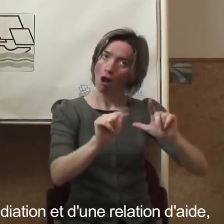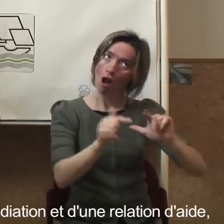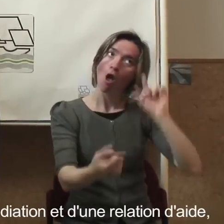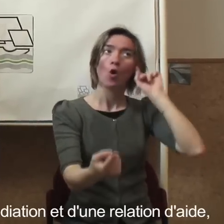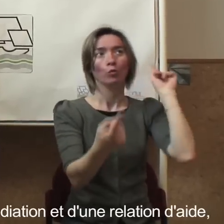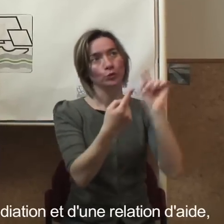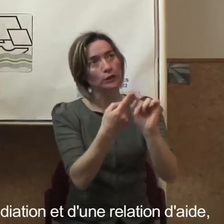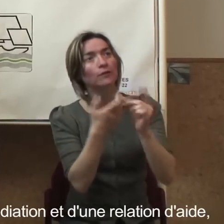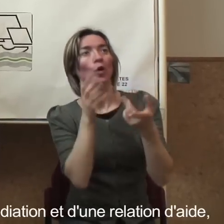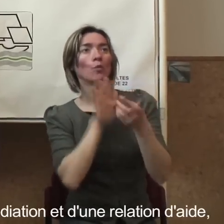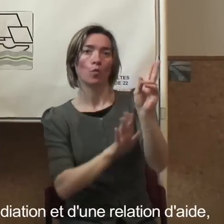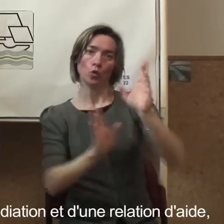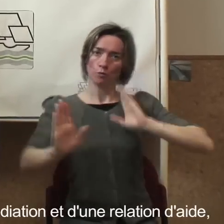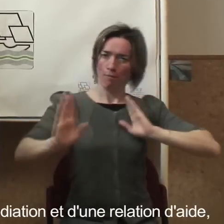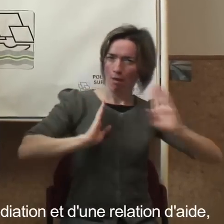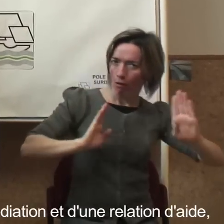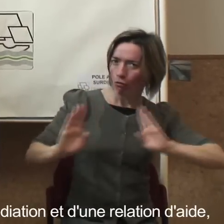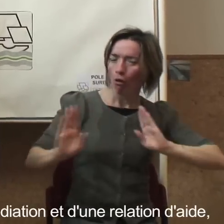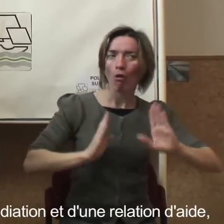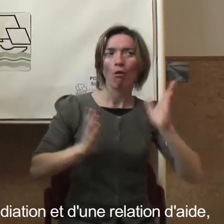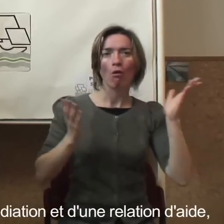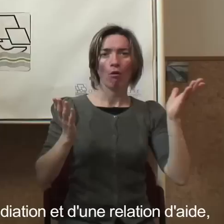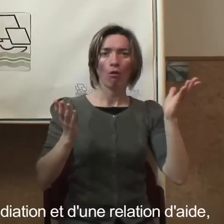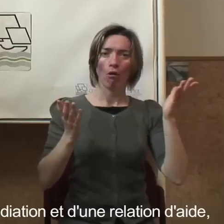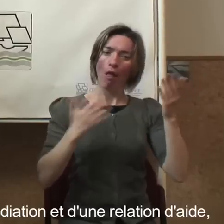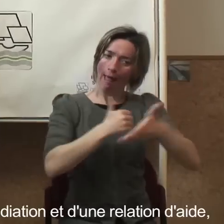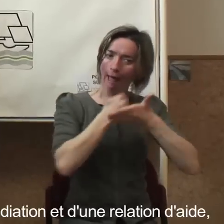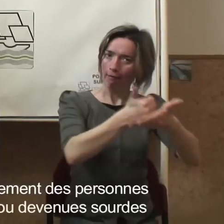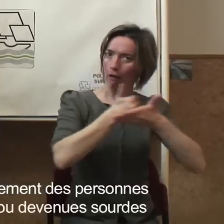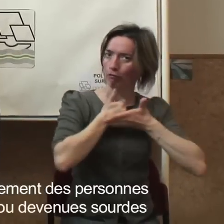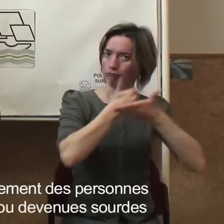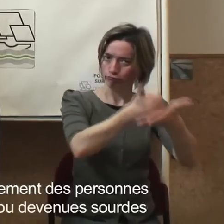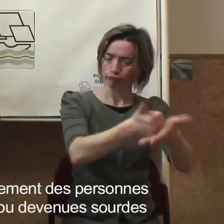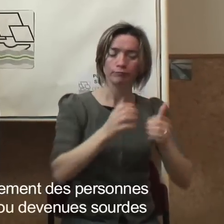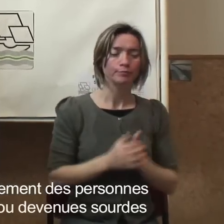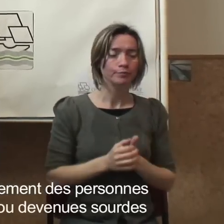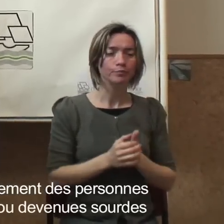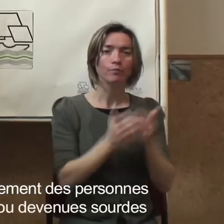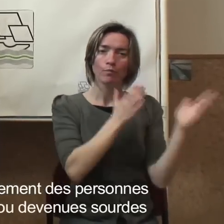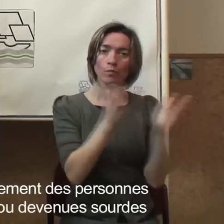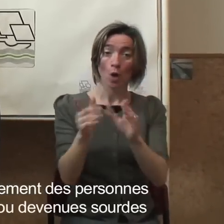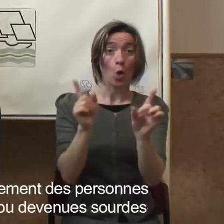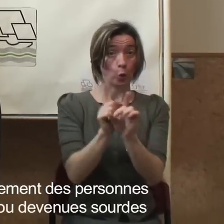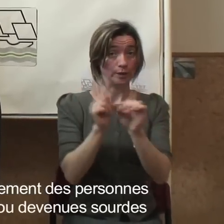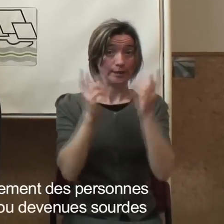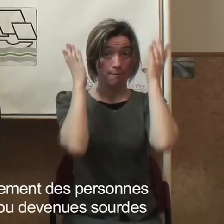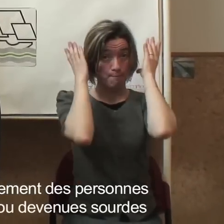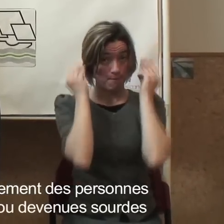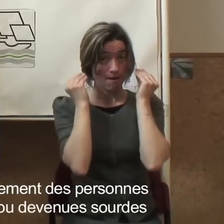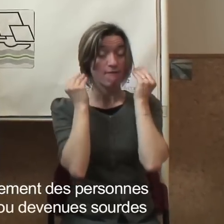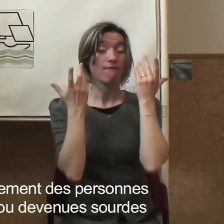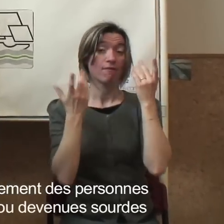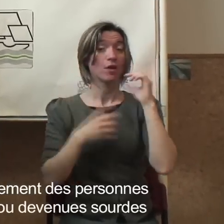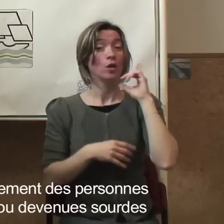esprit de médiation et d'une relation d'aide. Elle accueille également des personnes malentendantes ou